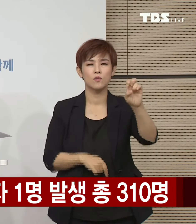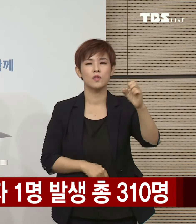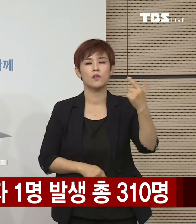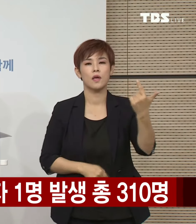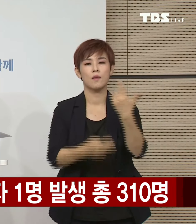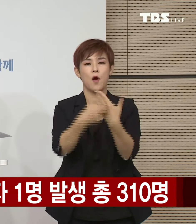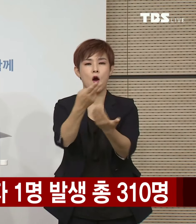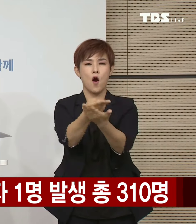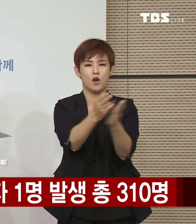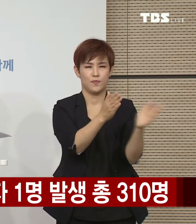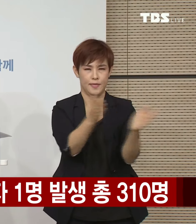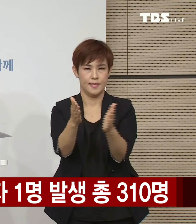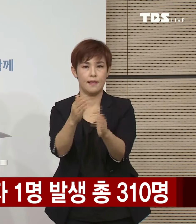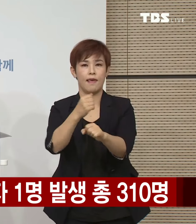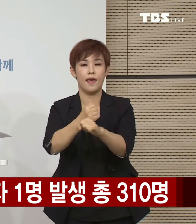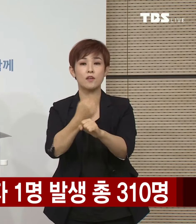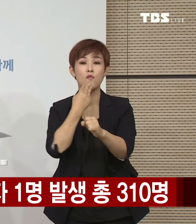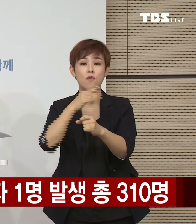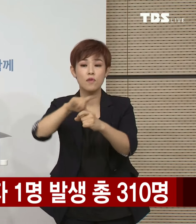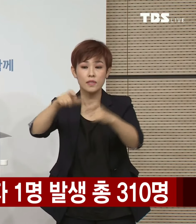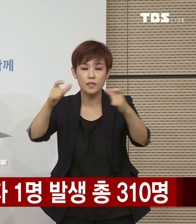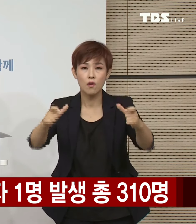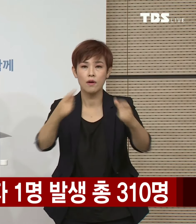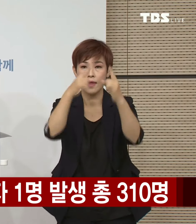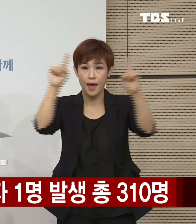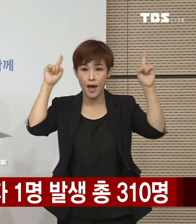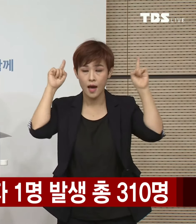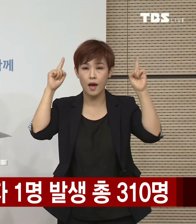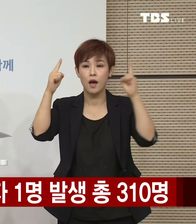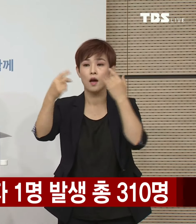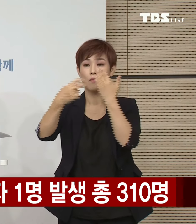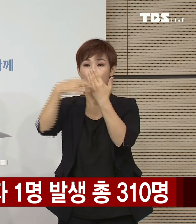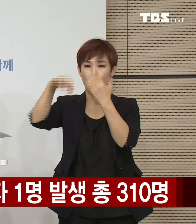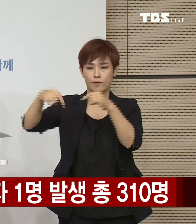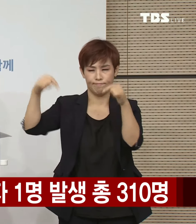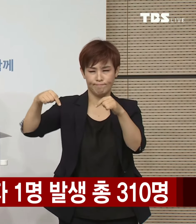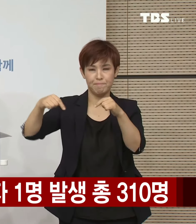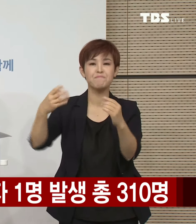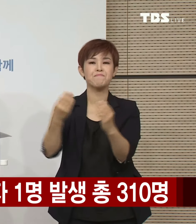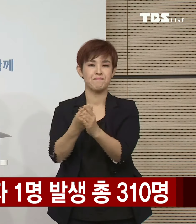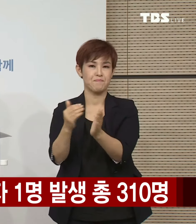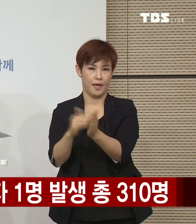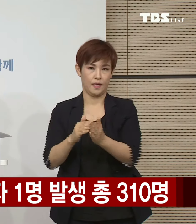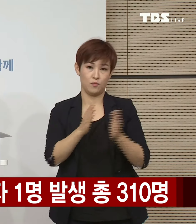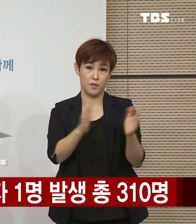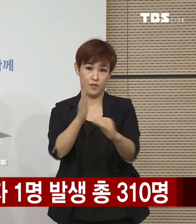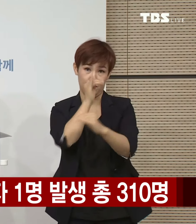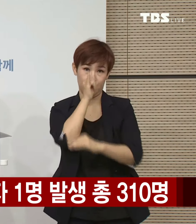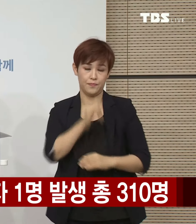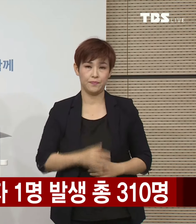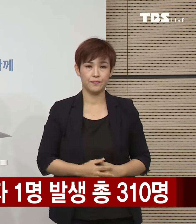추가 확보하도록 수도권 대학병원 등과 협의 완료하여 준비 중에 있습니다.